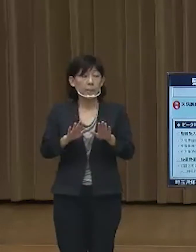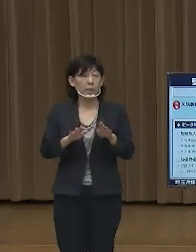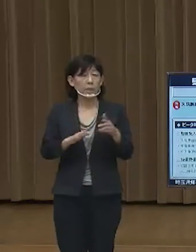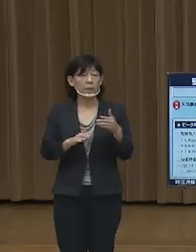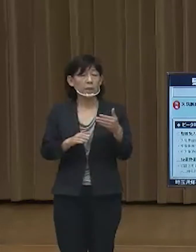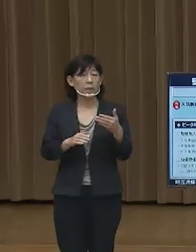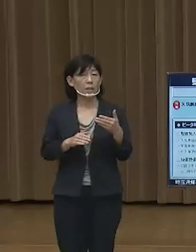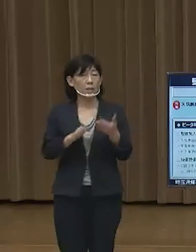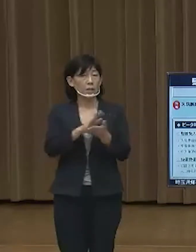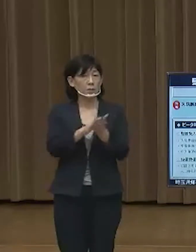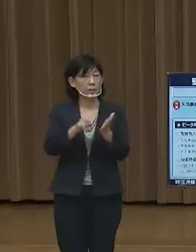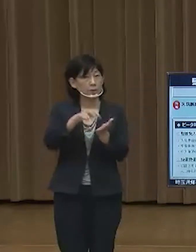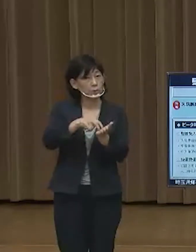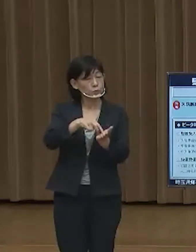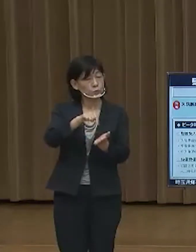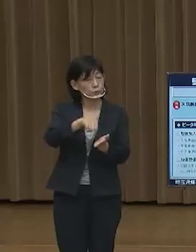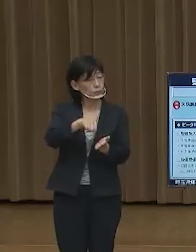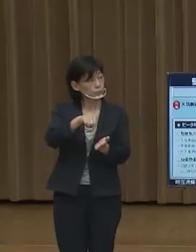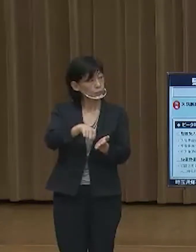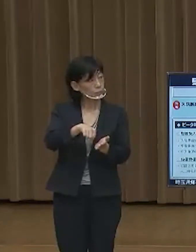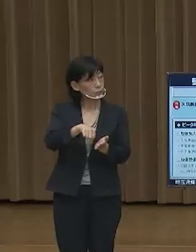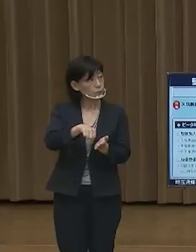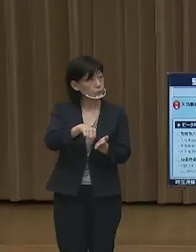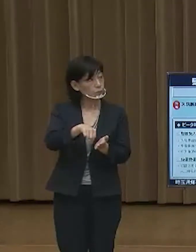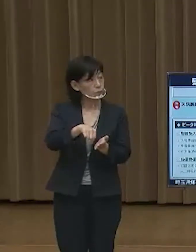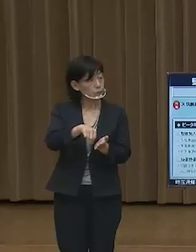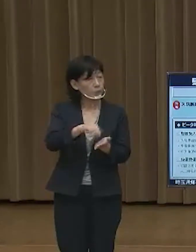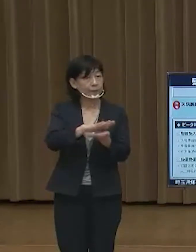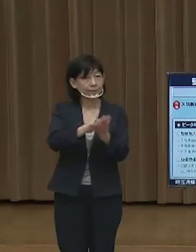はカバーできてますよね。ちょっと